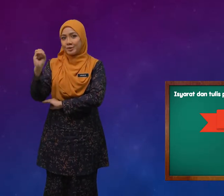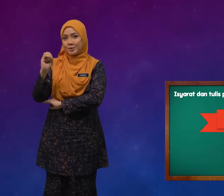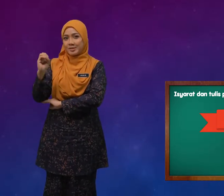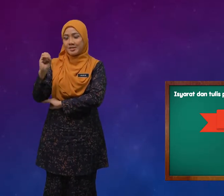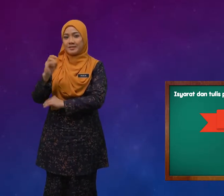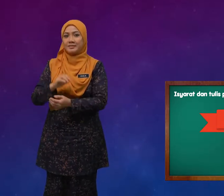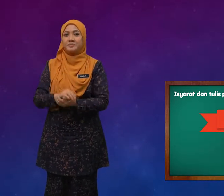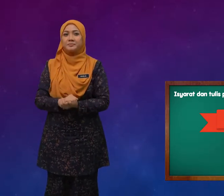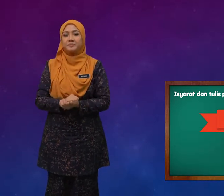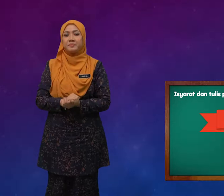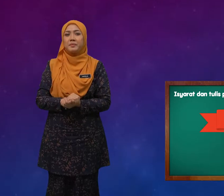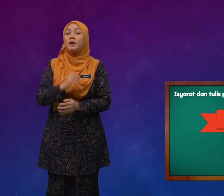13%.